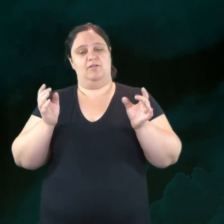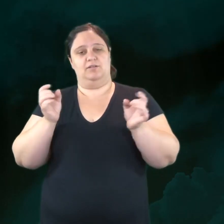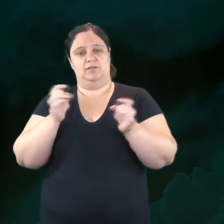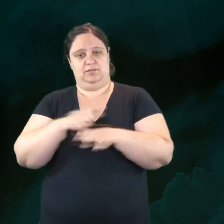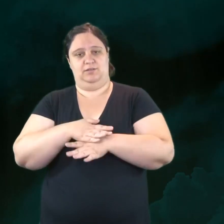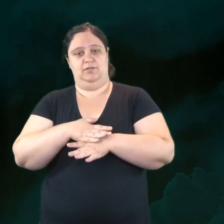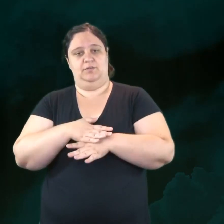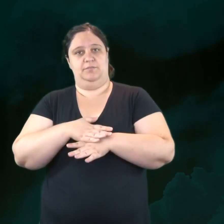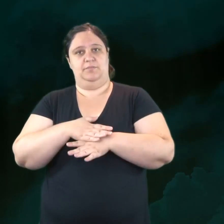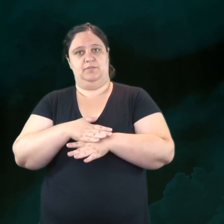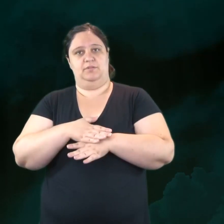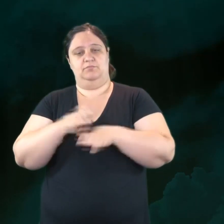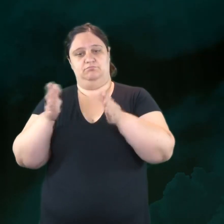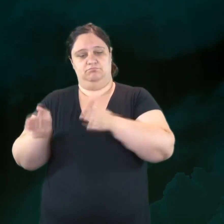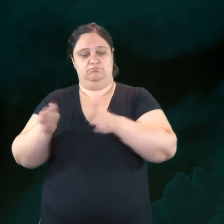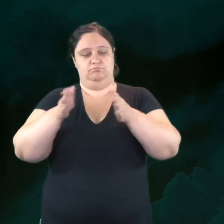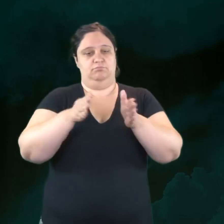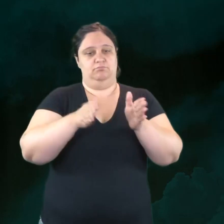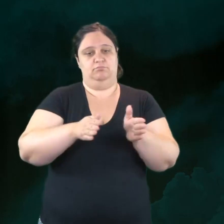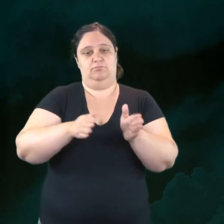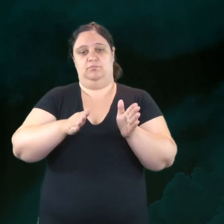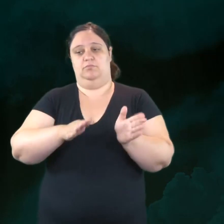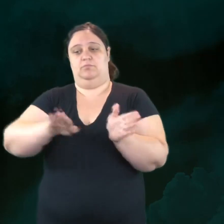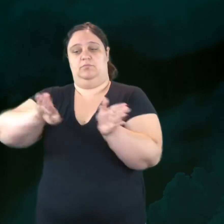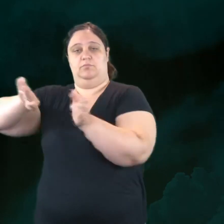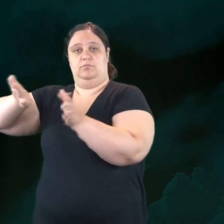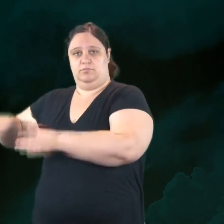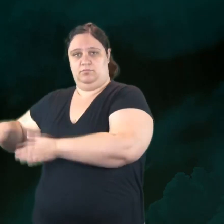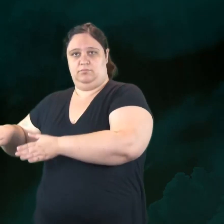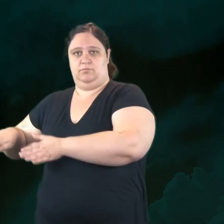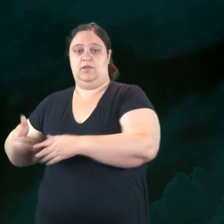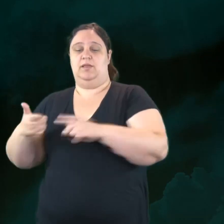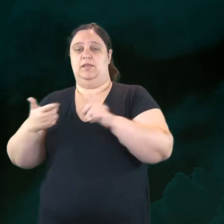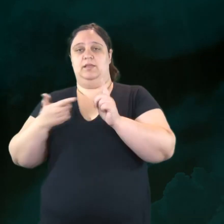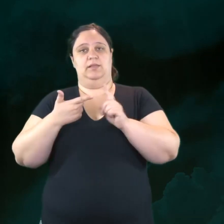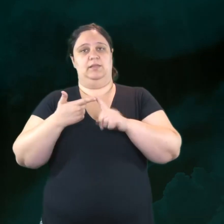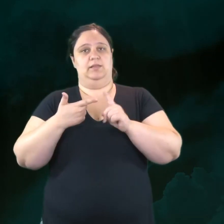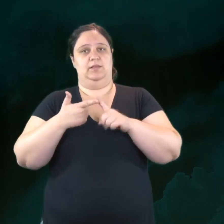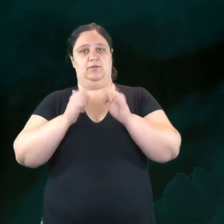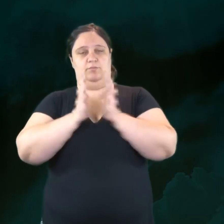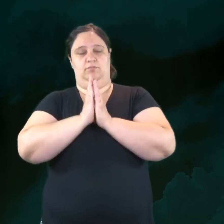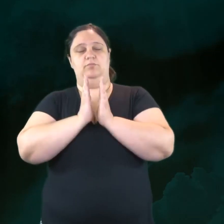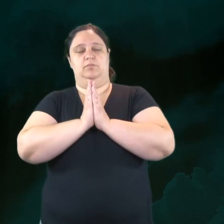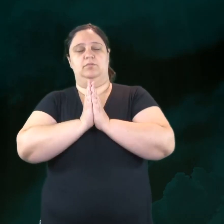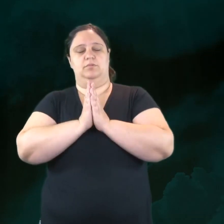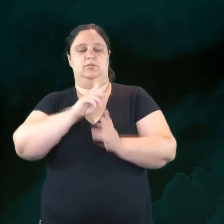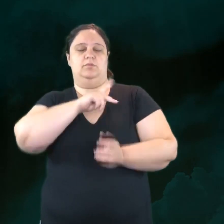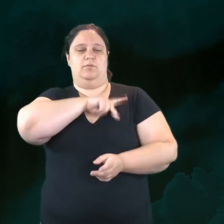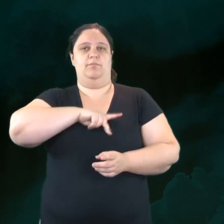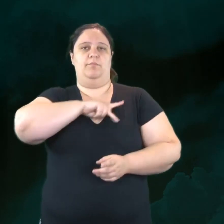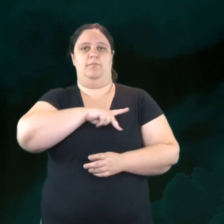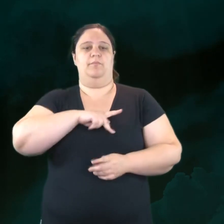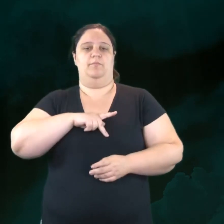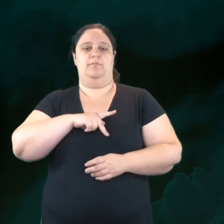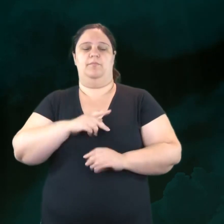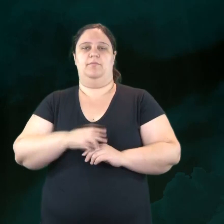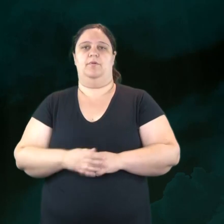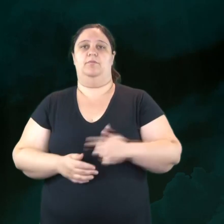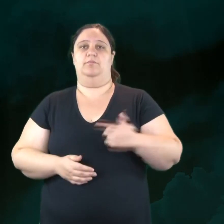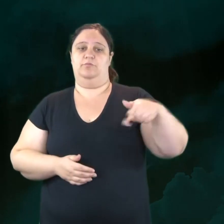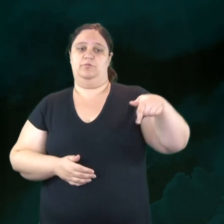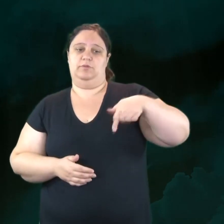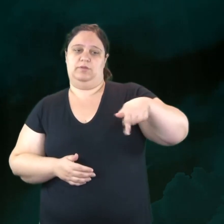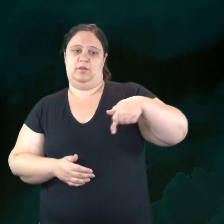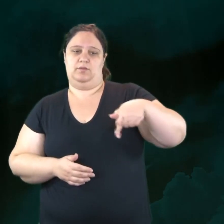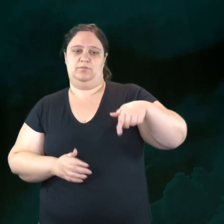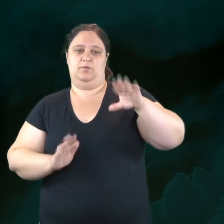começa a segunda oração de Paulo, ali né, item 7, a segunda oração de Paulo, capítulo 3, versículo